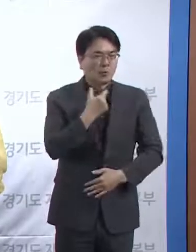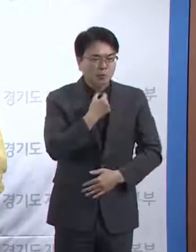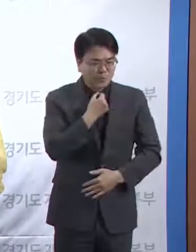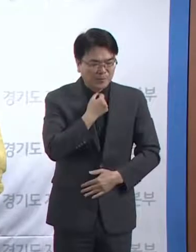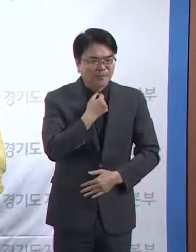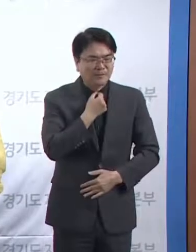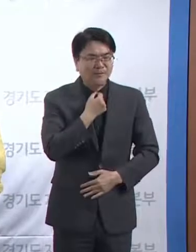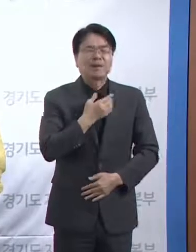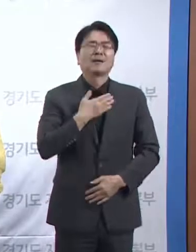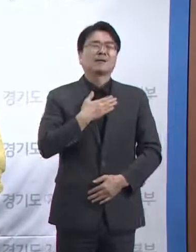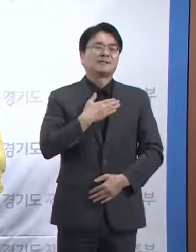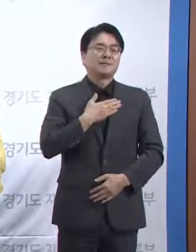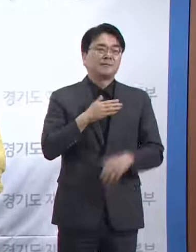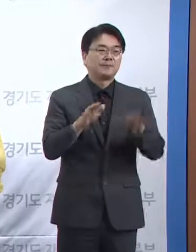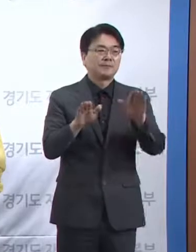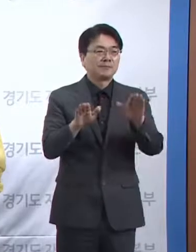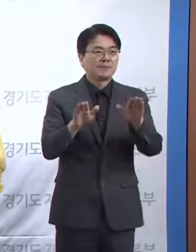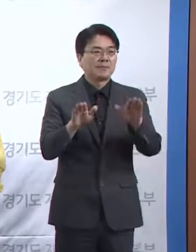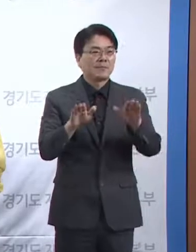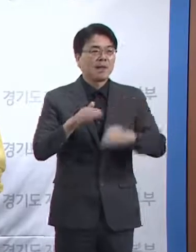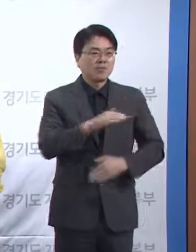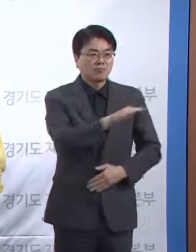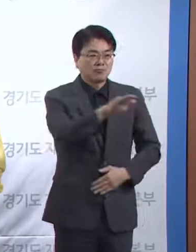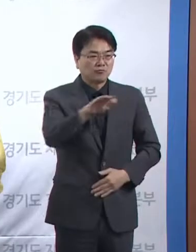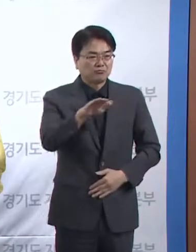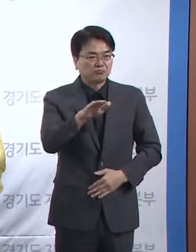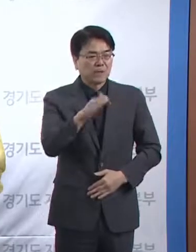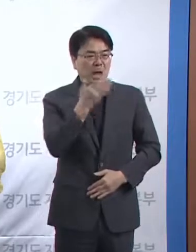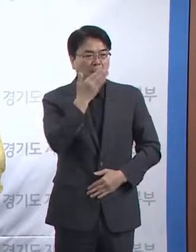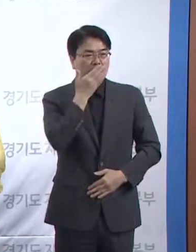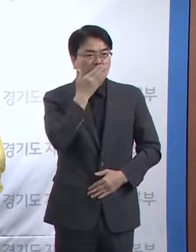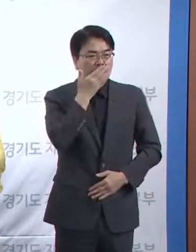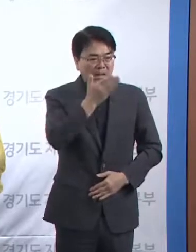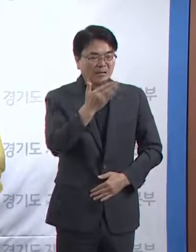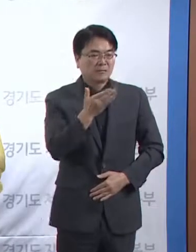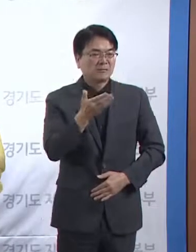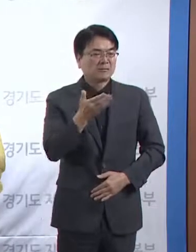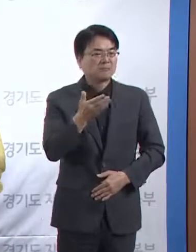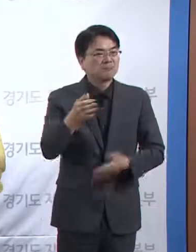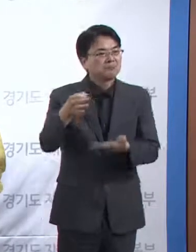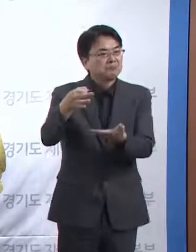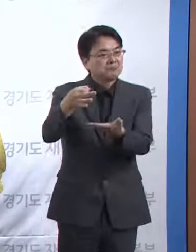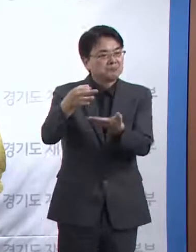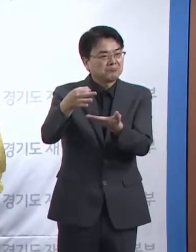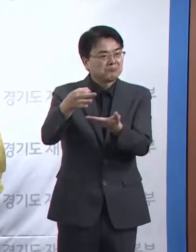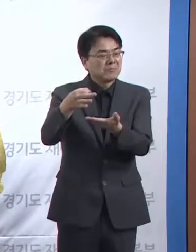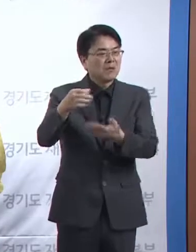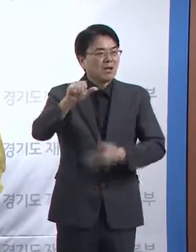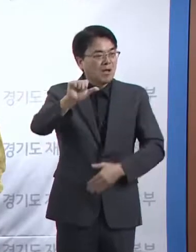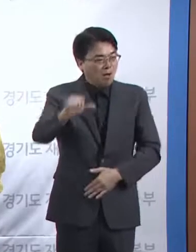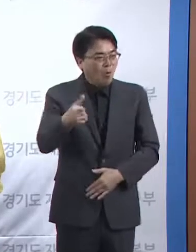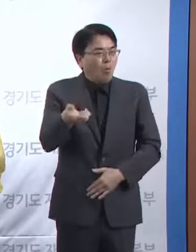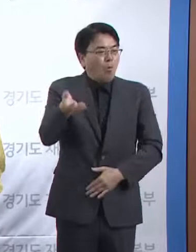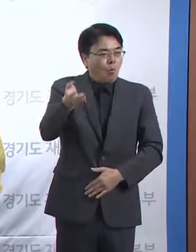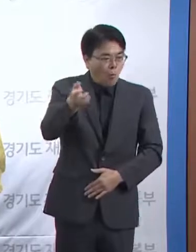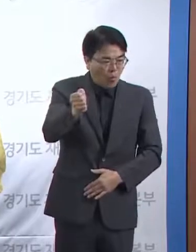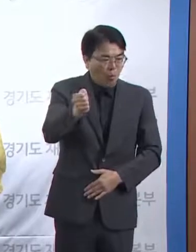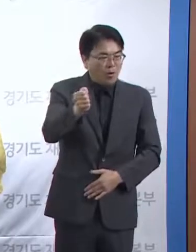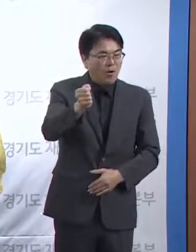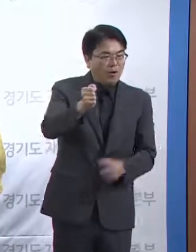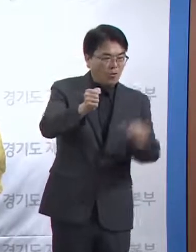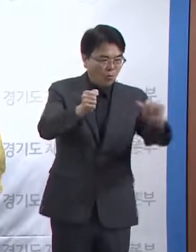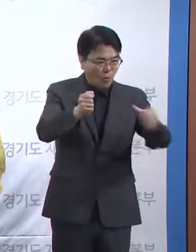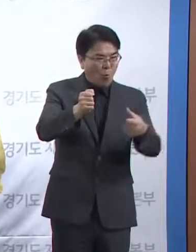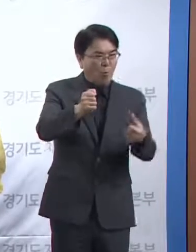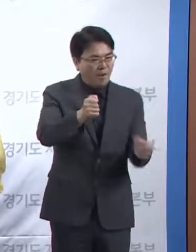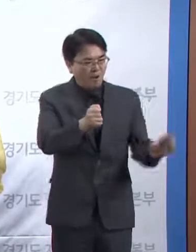글쎄요. 지금 우리가 할 수 있는 것이 우리 재원이 그렇지 않아도 500억에 500억도